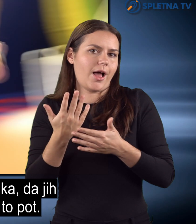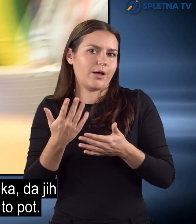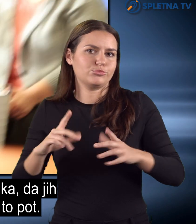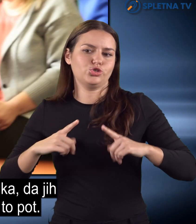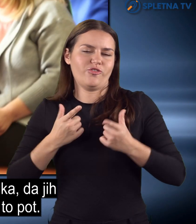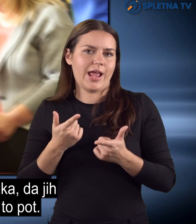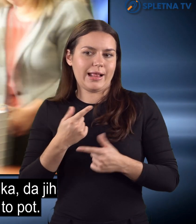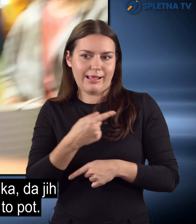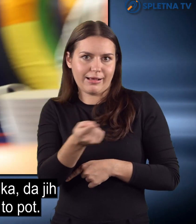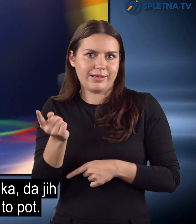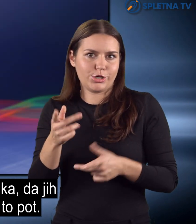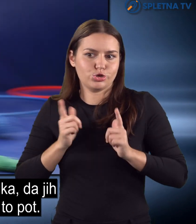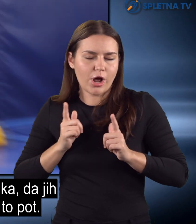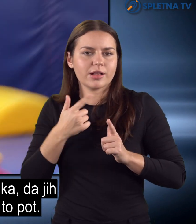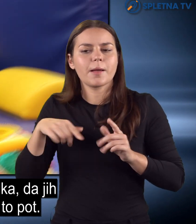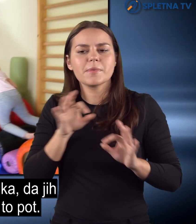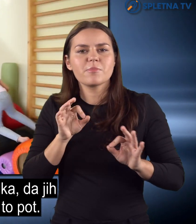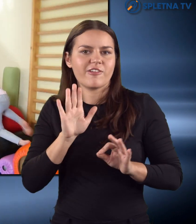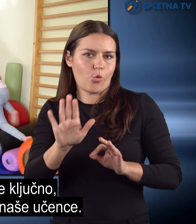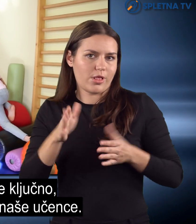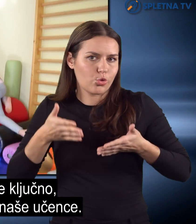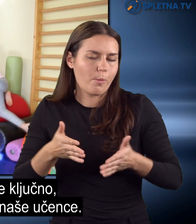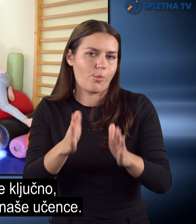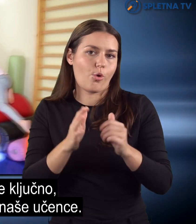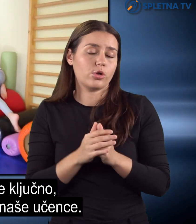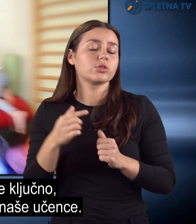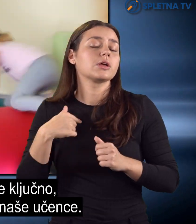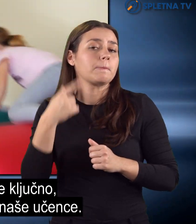ki jih čaka, da jih pripravimo na to pot. To mislim, da je